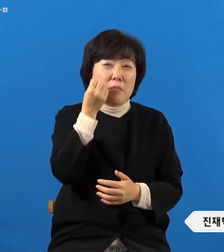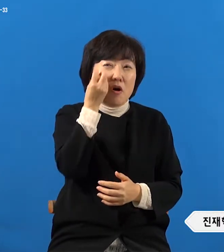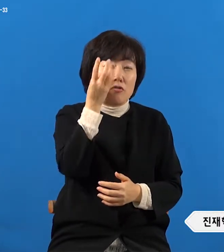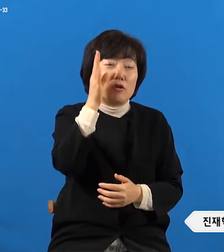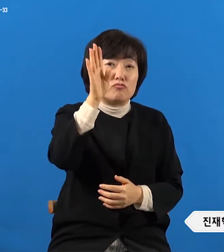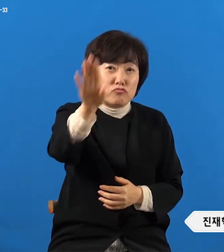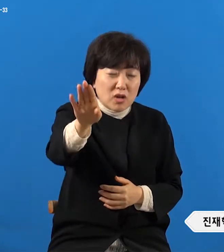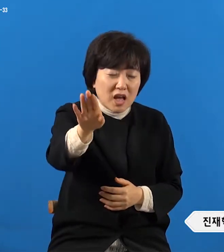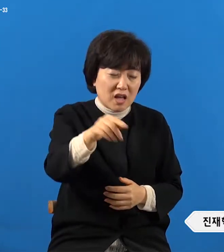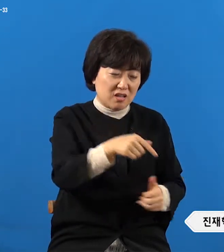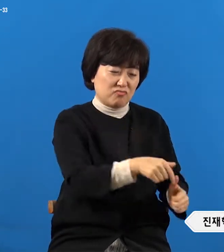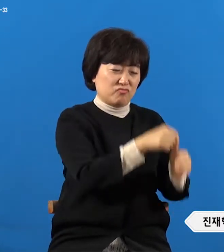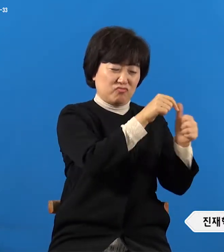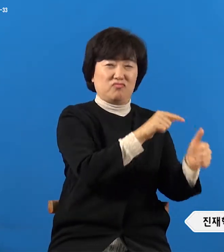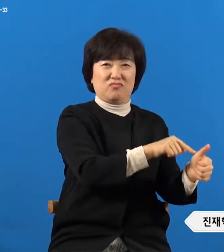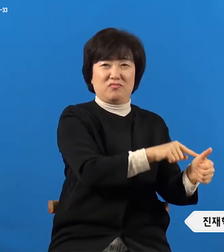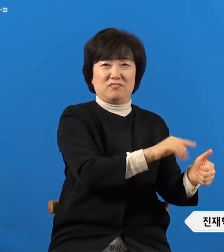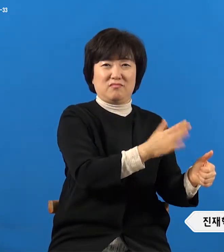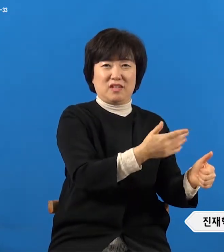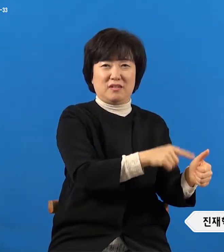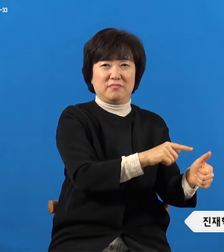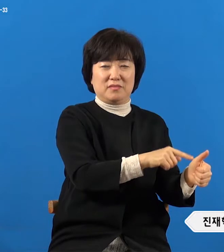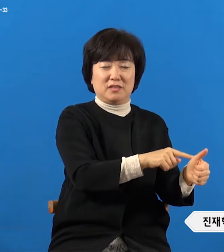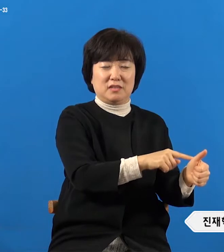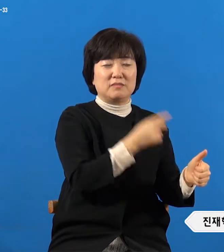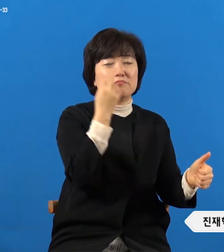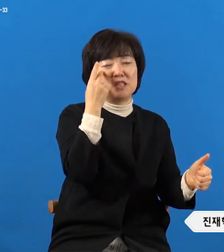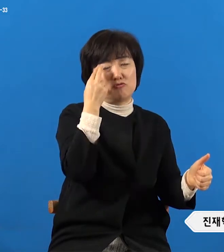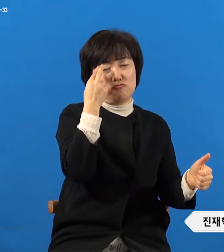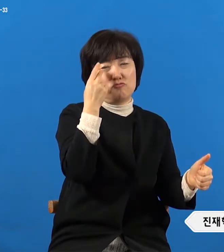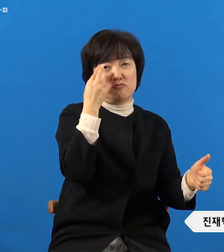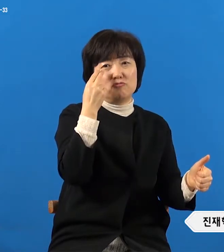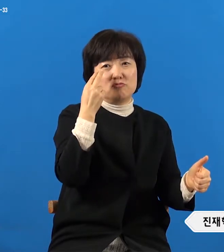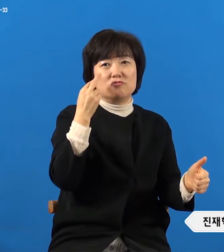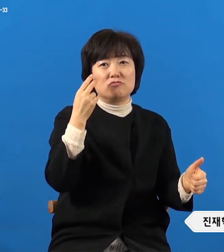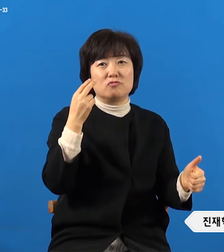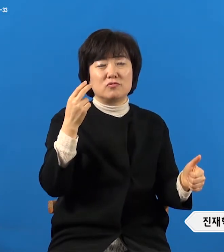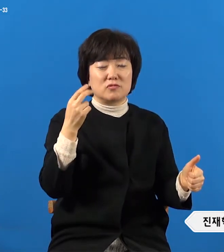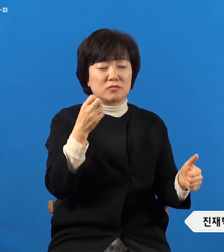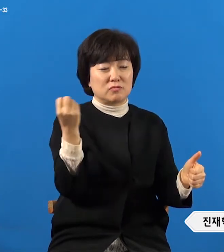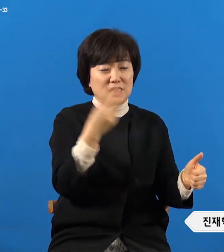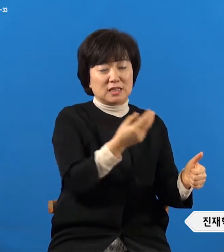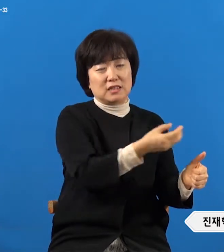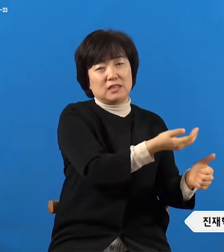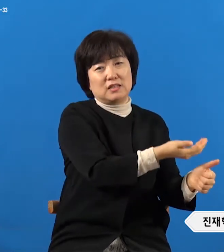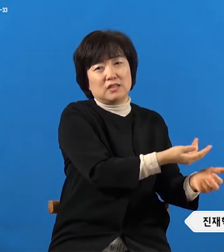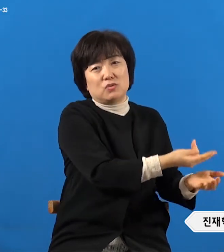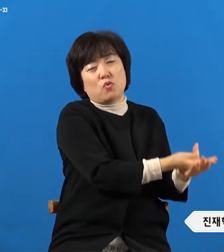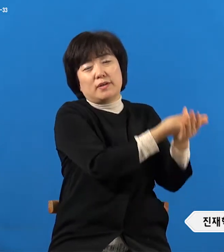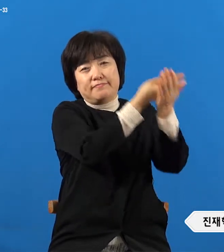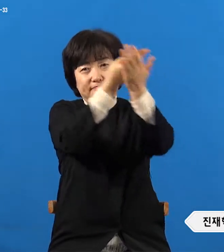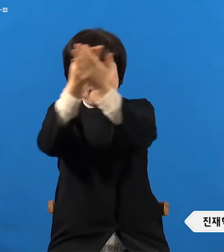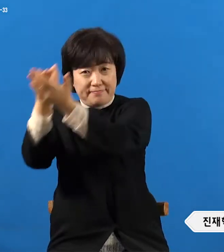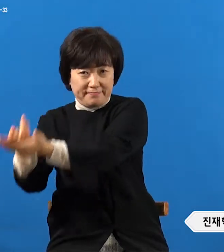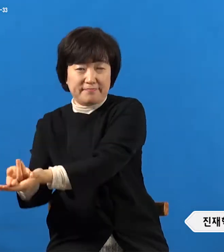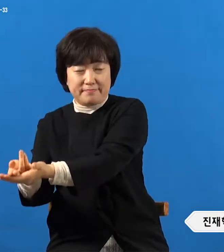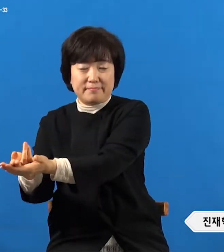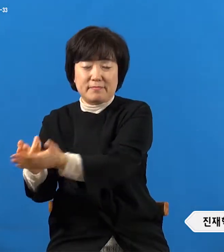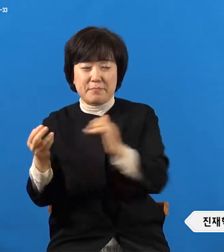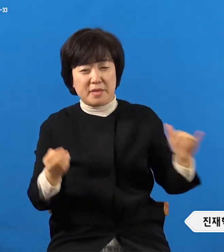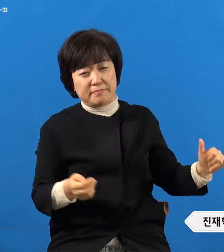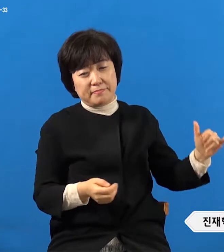후에 구조된 병사는 그의 부상 때문에 미국으로 본국으로 소환되어져 갑니다. 그가 소환되어